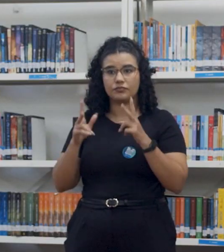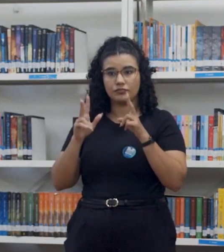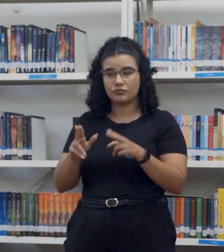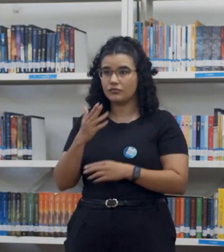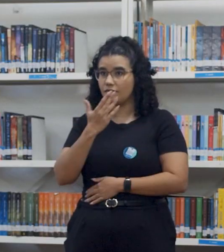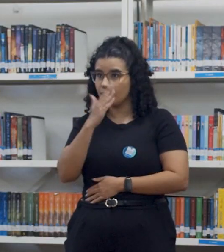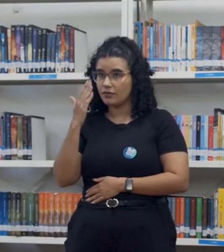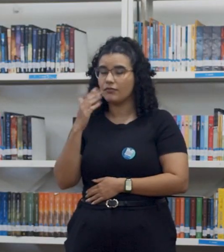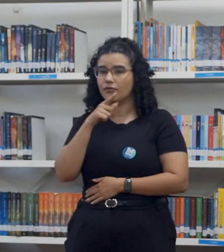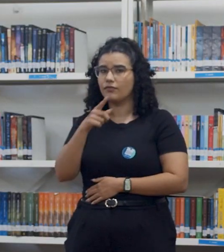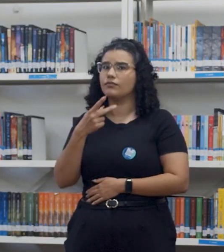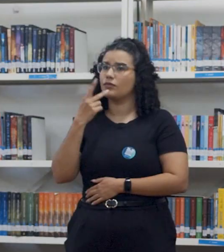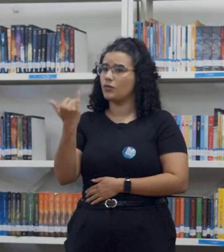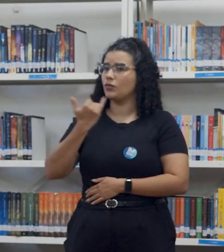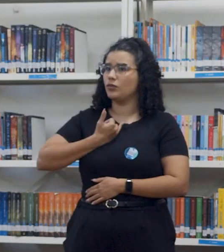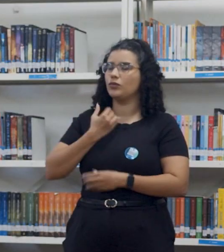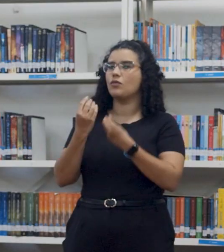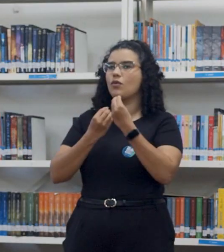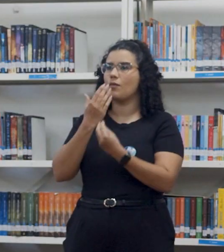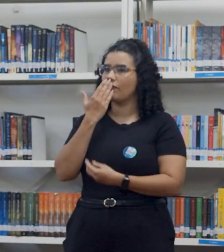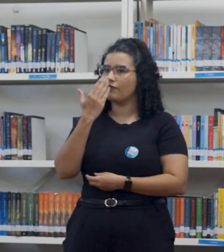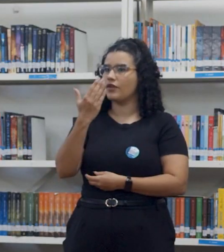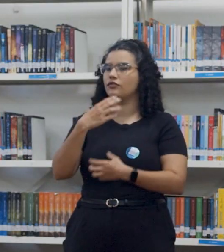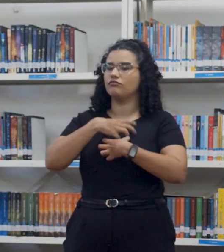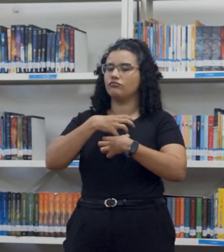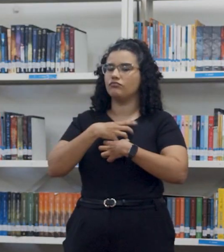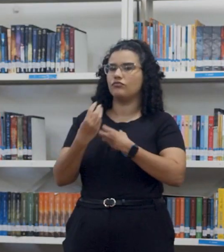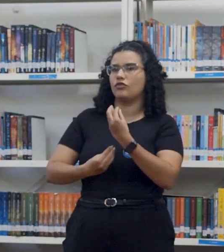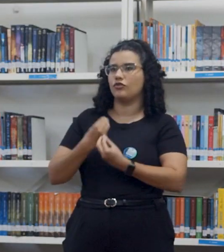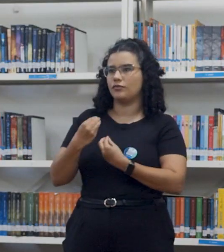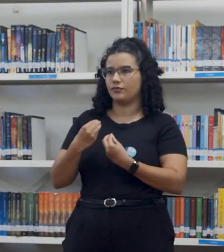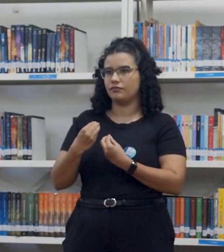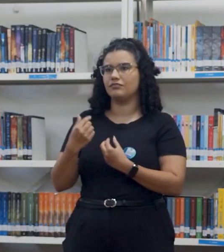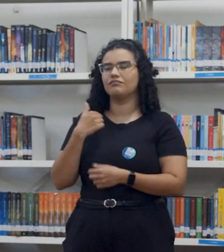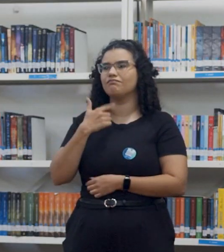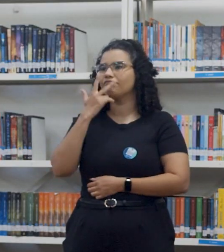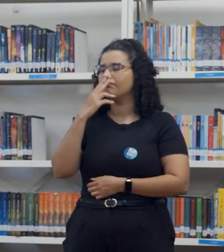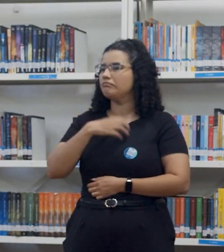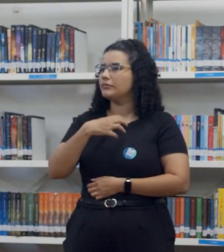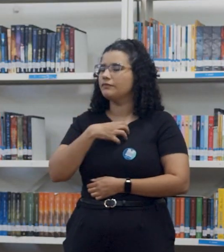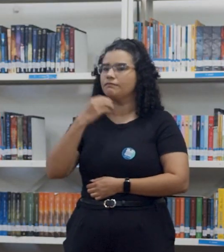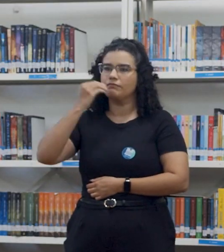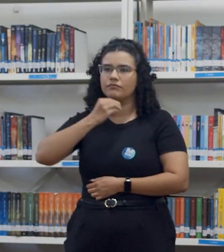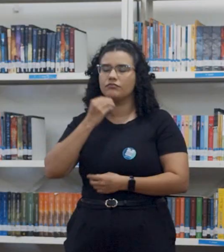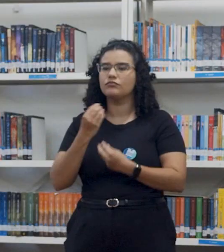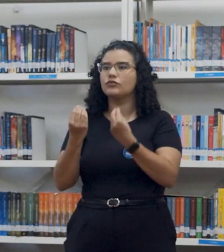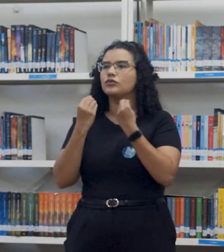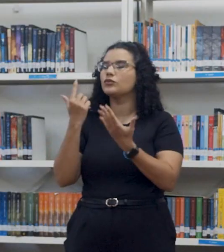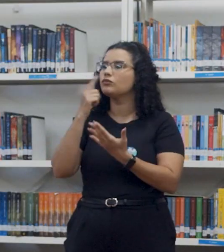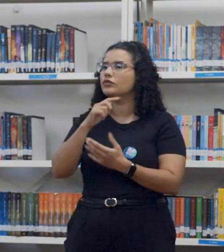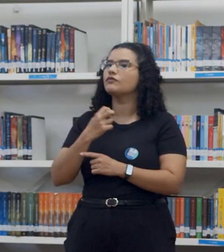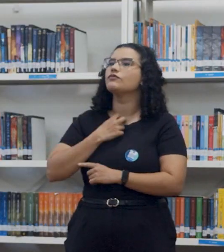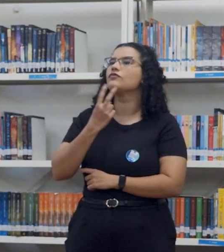me contou como viu de frente o que nossa relação é e foi. Me senti impotente. Como ter voz em algo tão